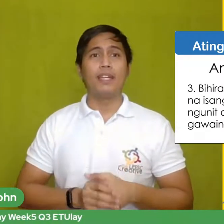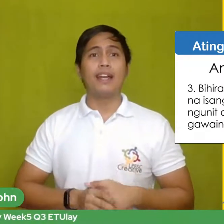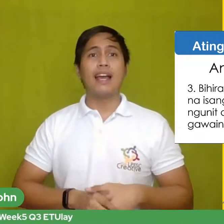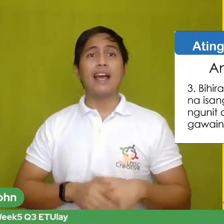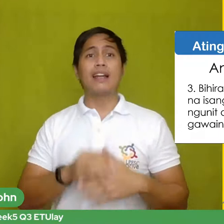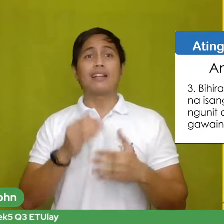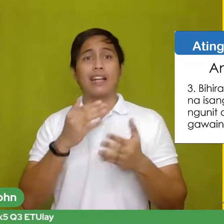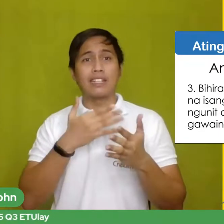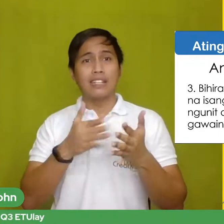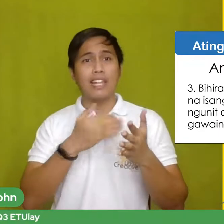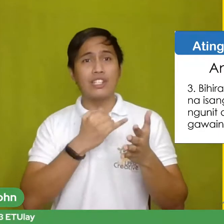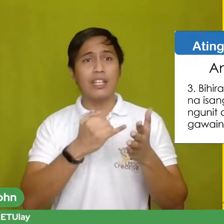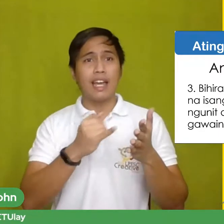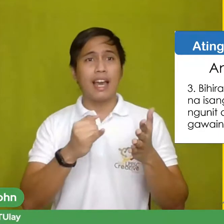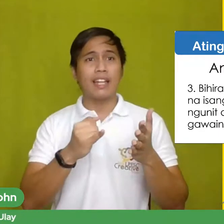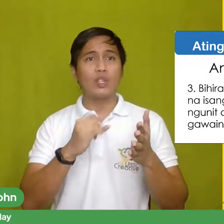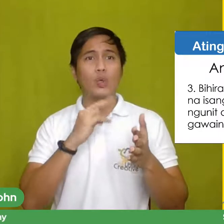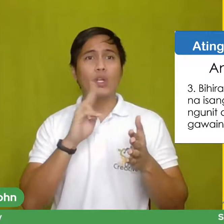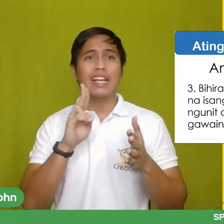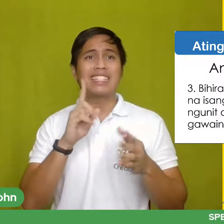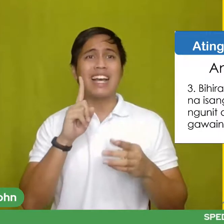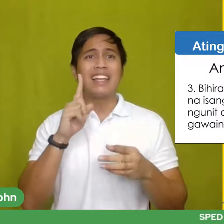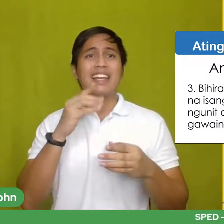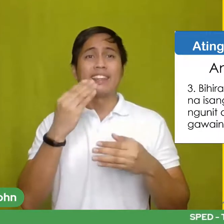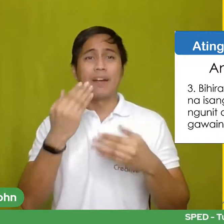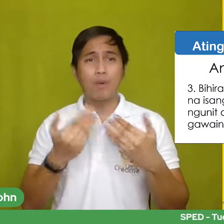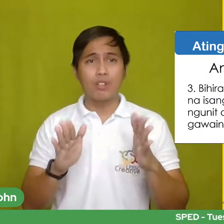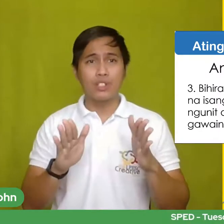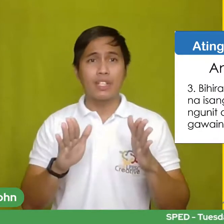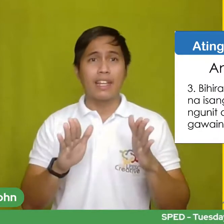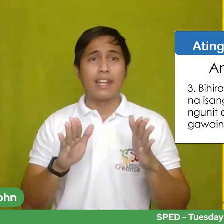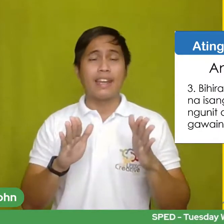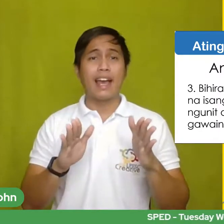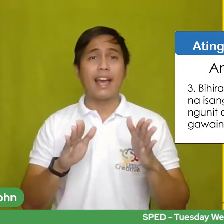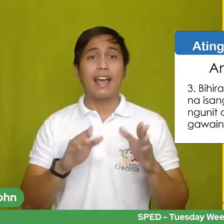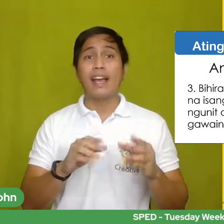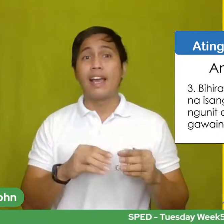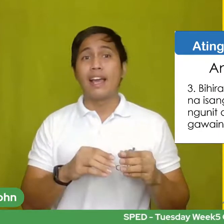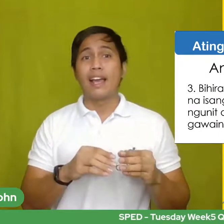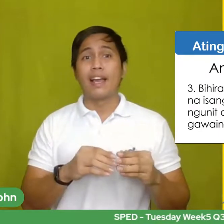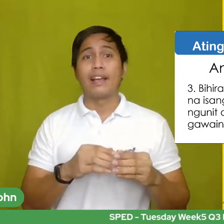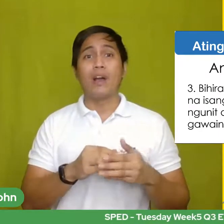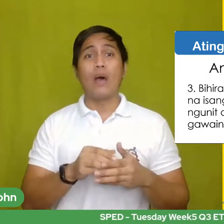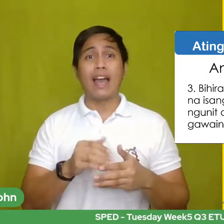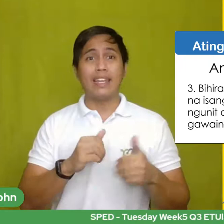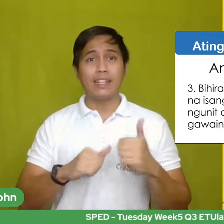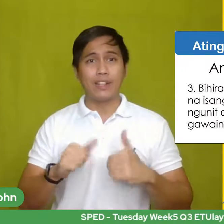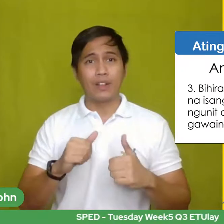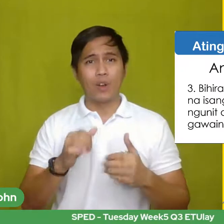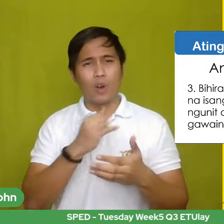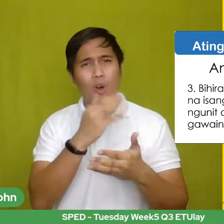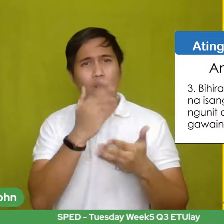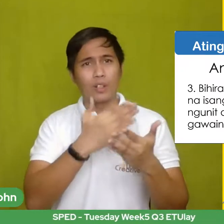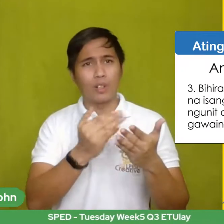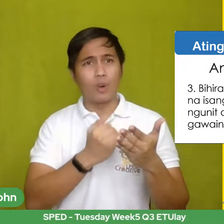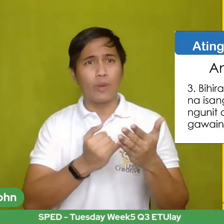bira ang sketching ay tinuturing na isang tapos na gawain o drawing